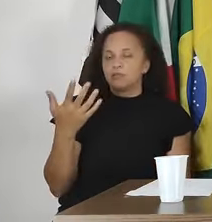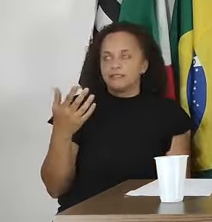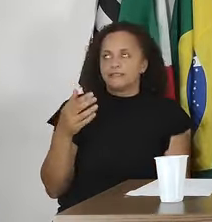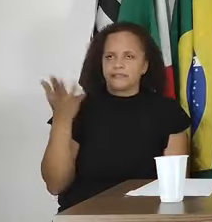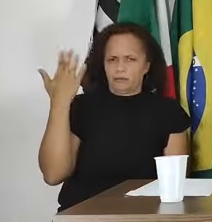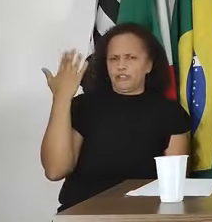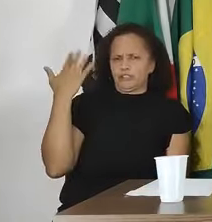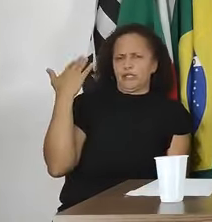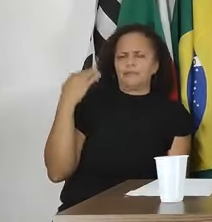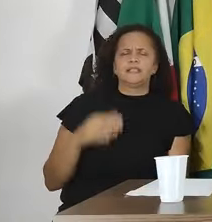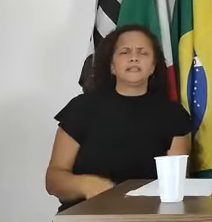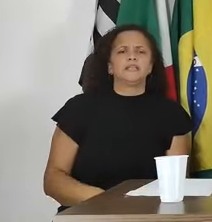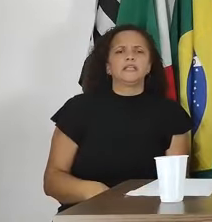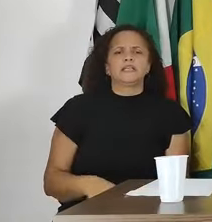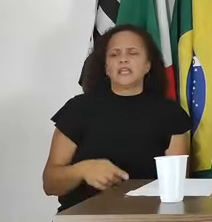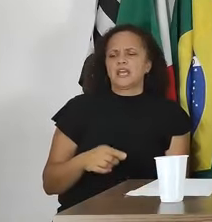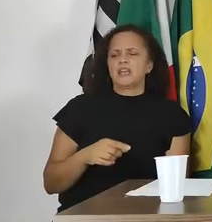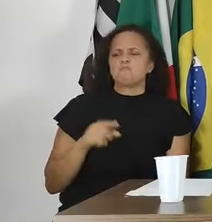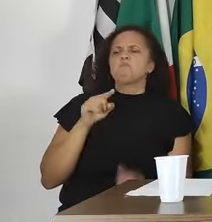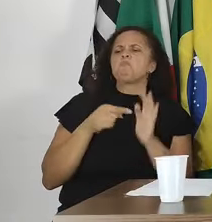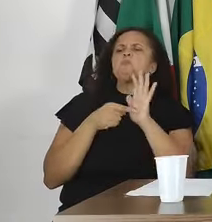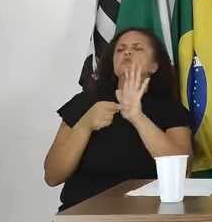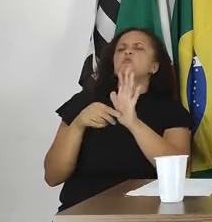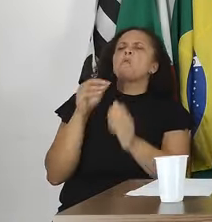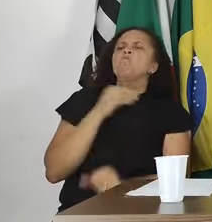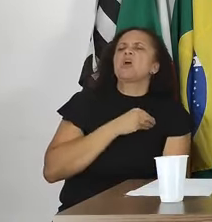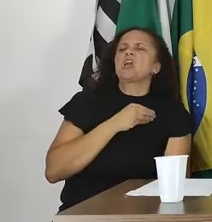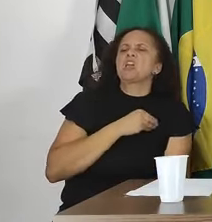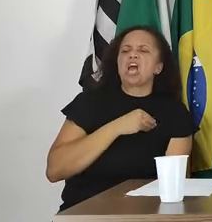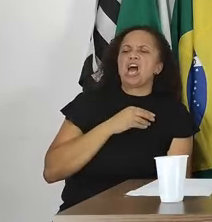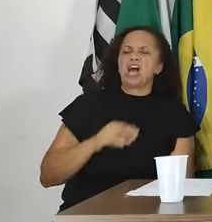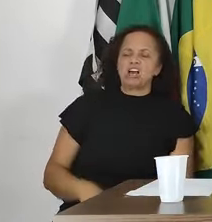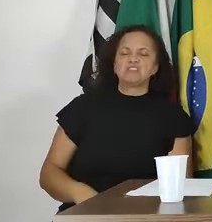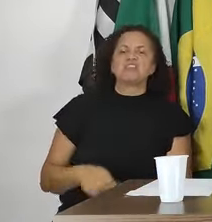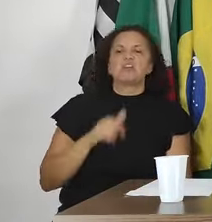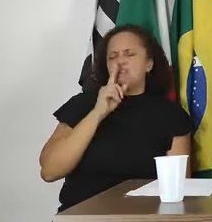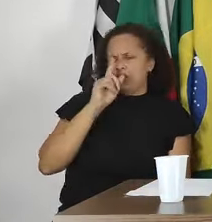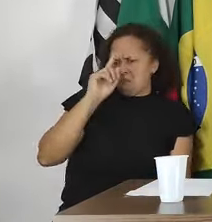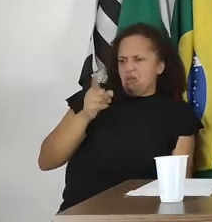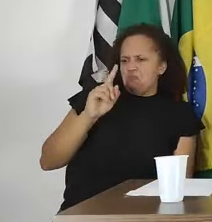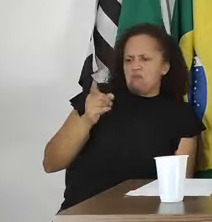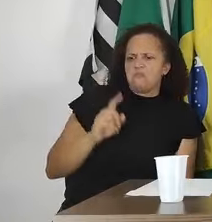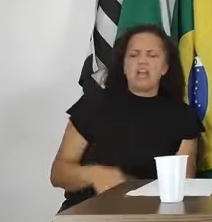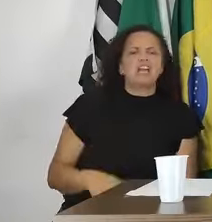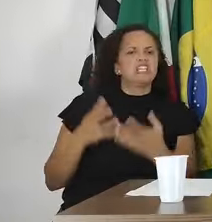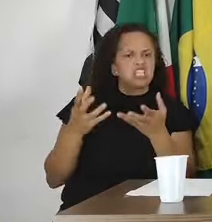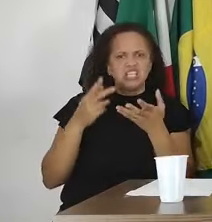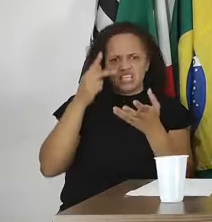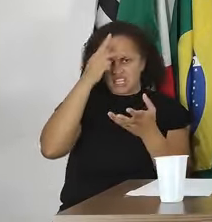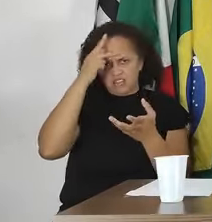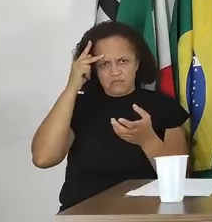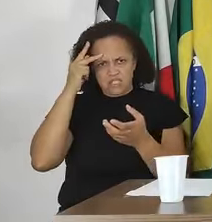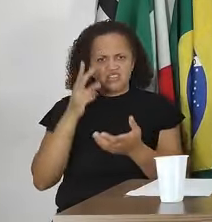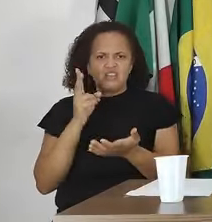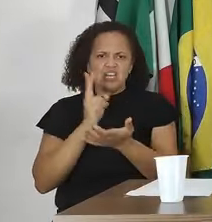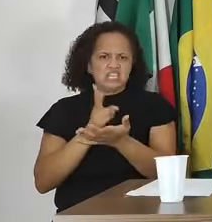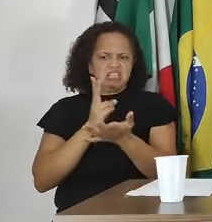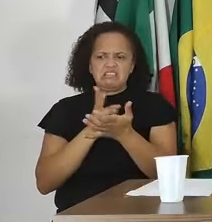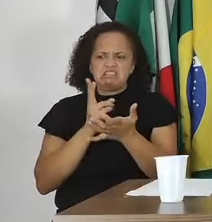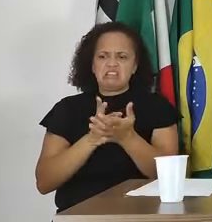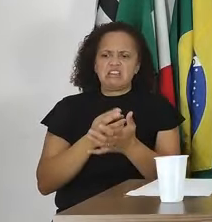Em vez de ajudar a levantar para que eles continuassem, né, vivendo, se arrependessem do pecado e vivendo uma